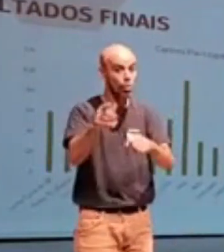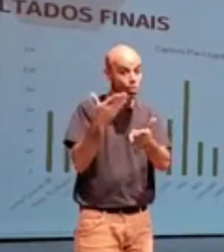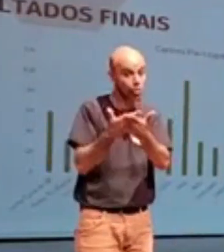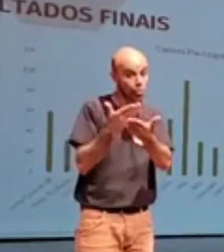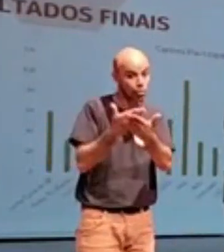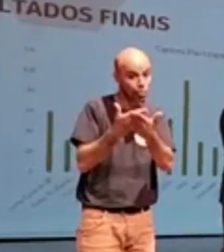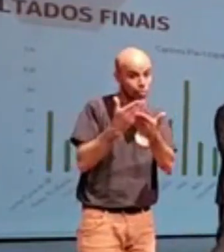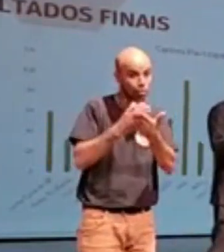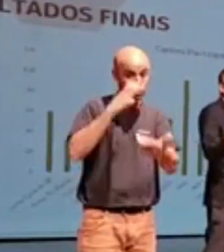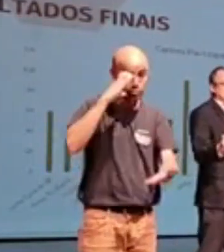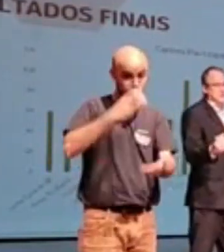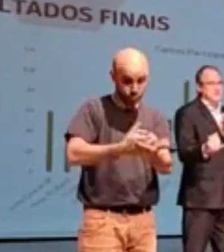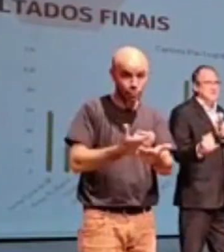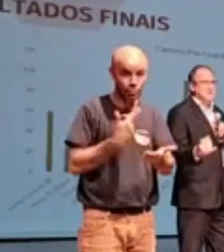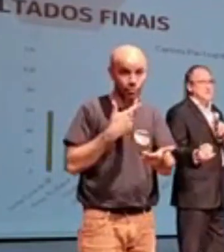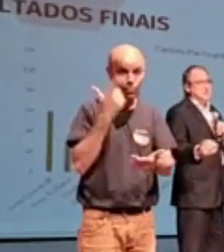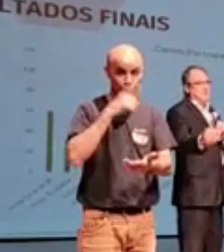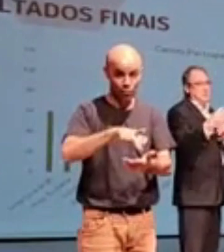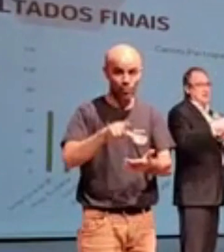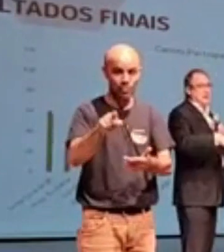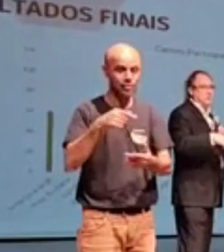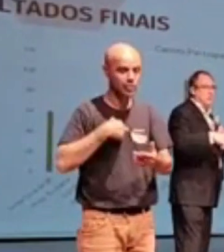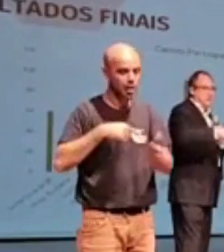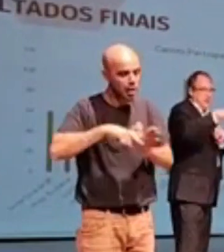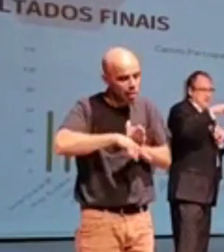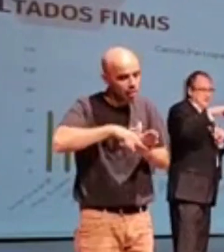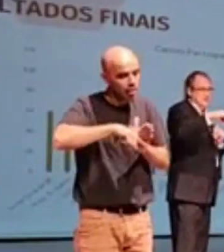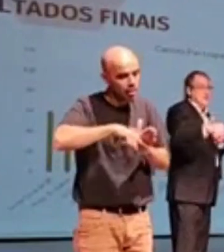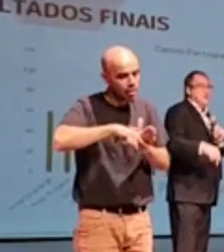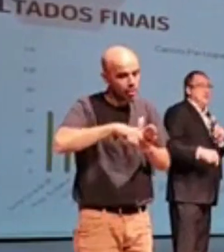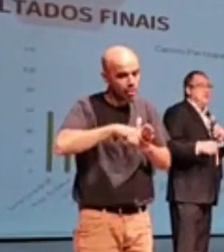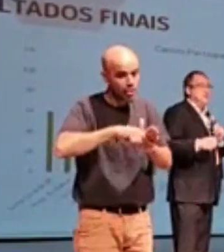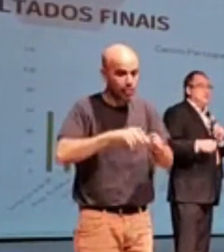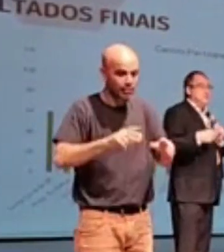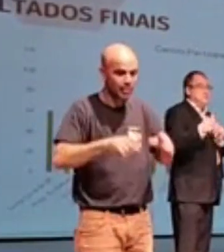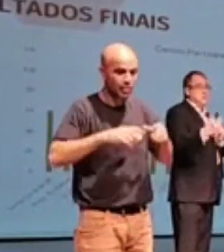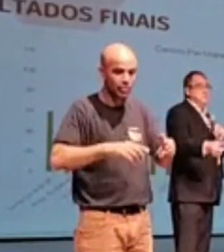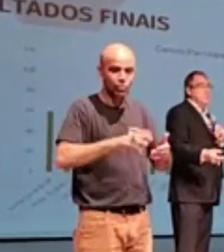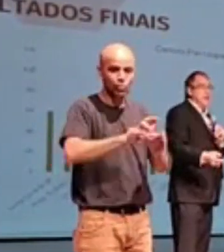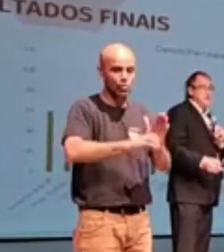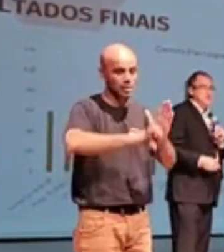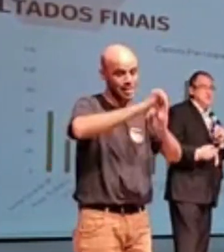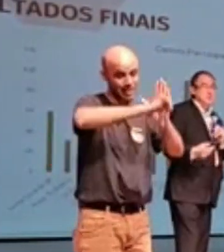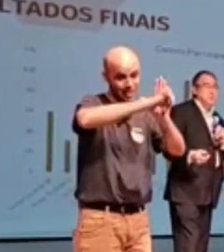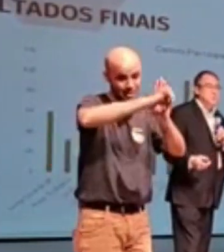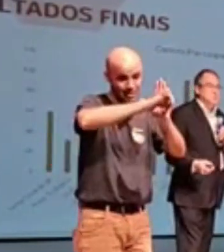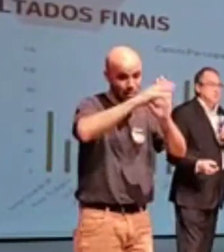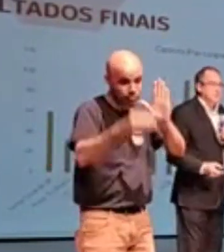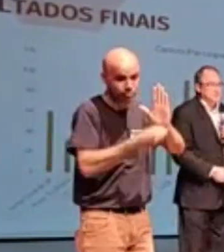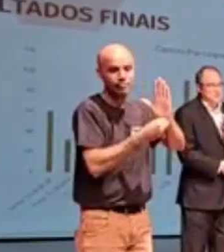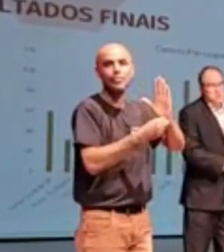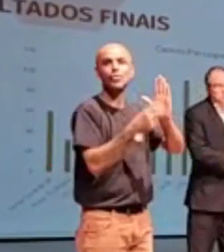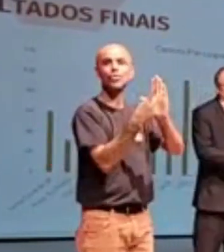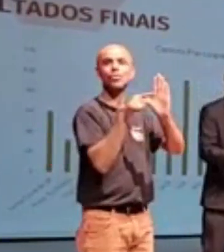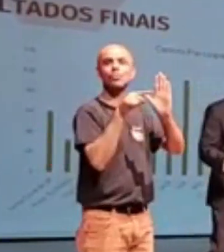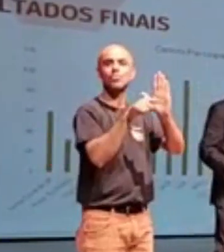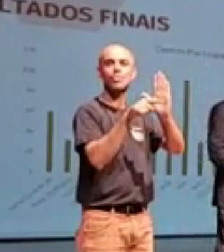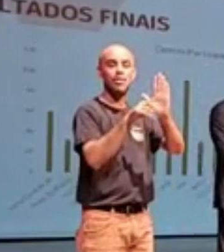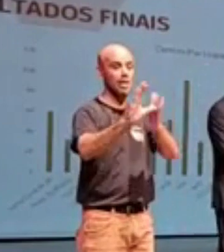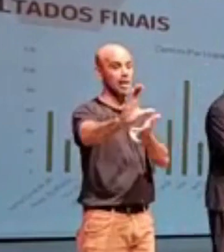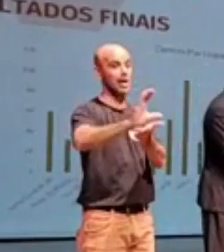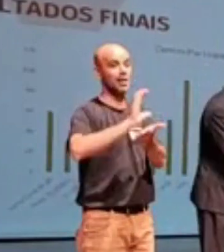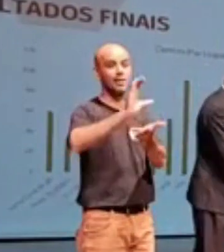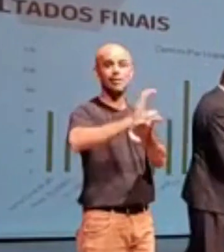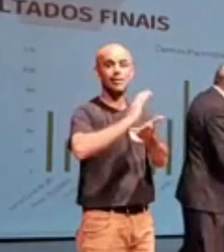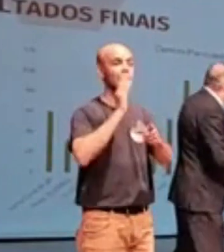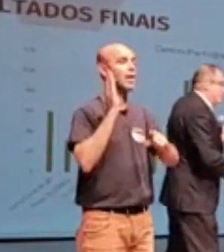um diploma de grant de pesquisa, ele vai colocar lá no currículo Lattes, e você vai ter uns R$2.000 de ajuda de custo. Então a gente juntou tudo isso,